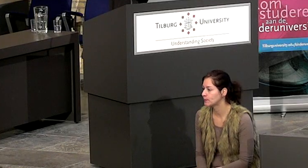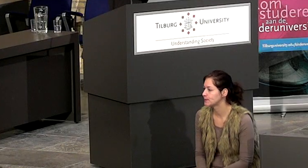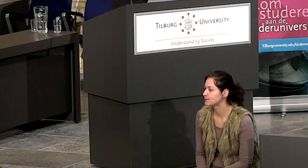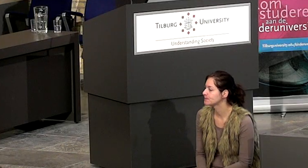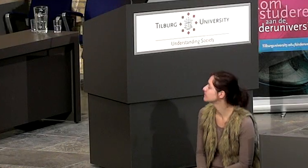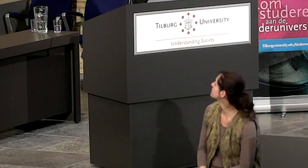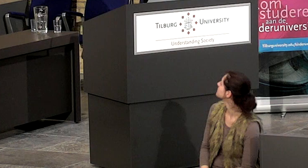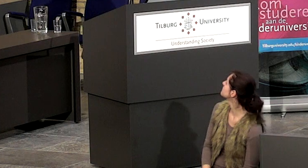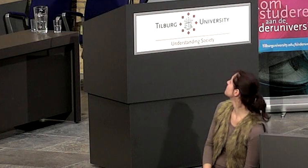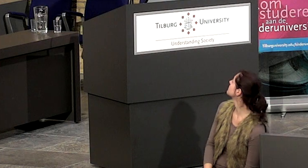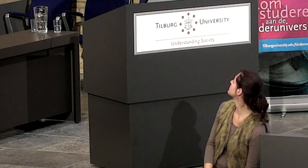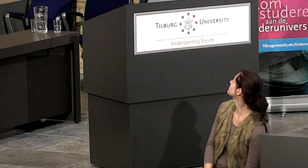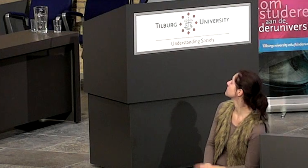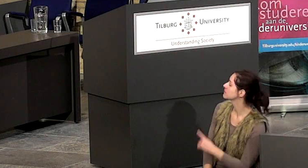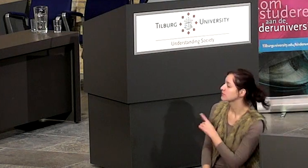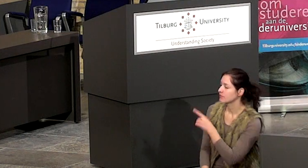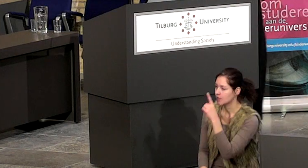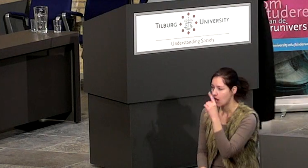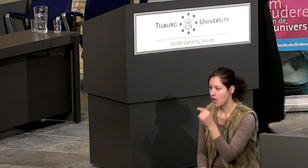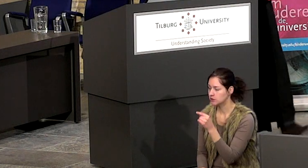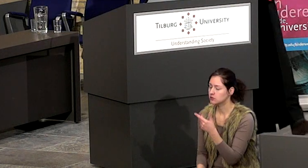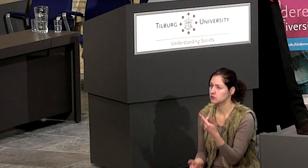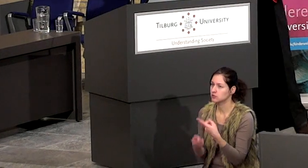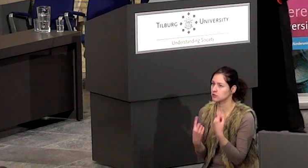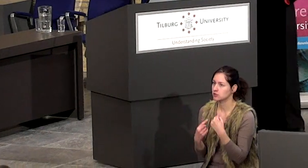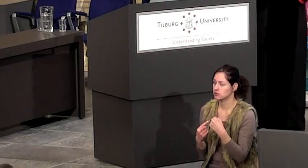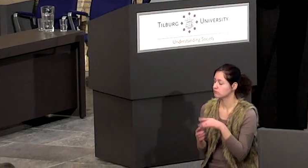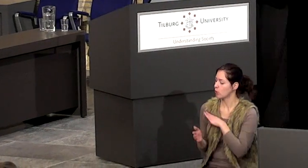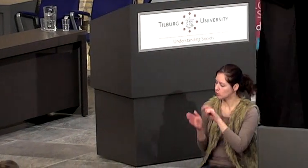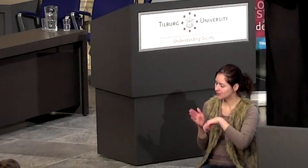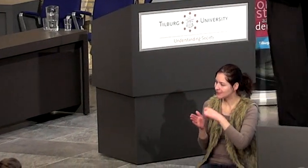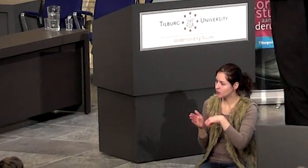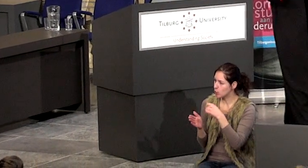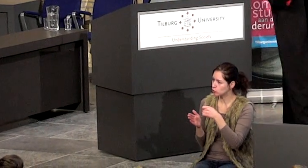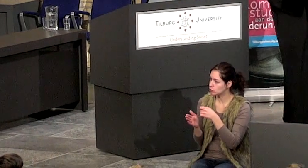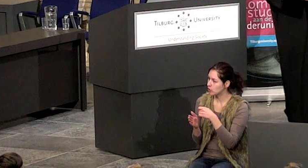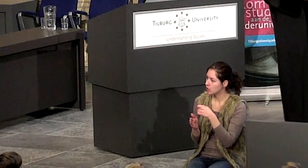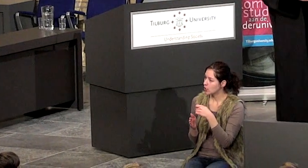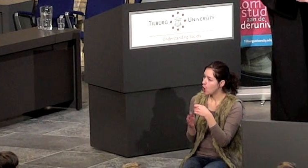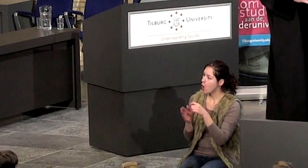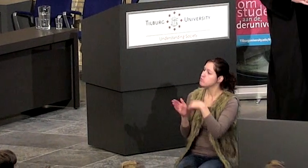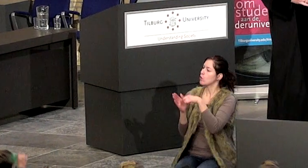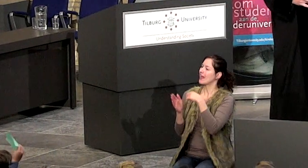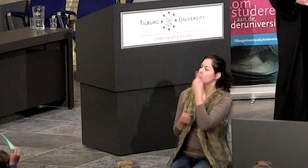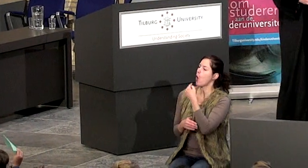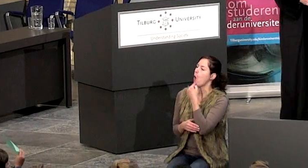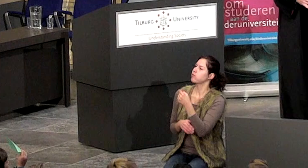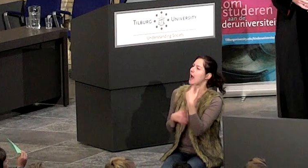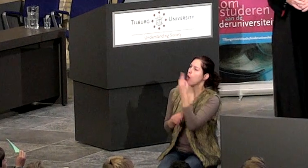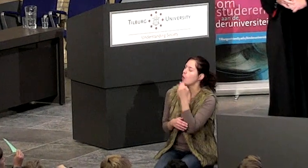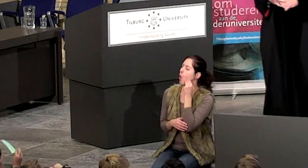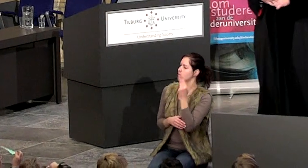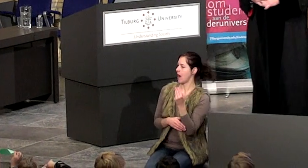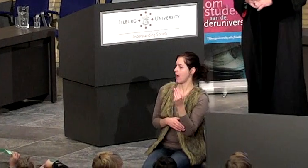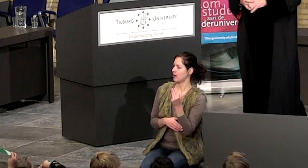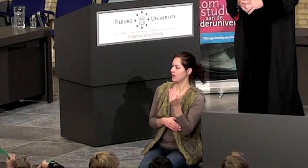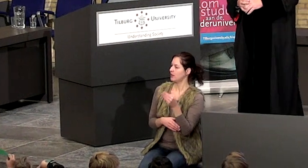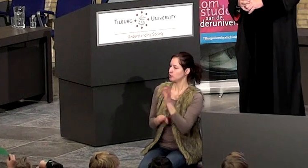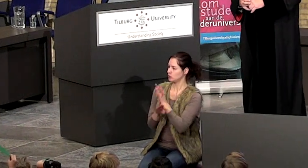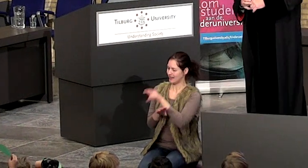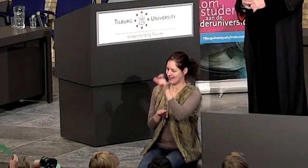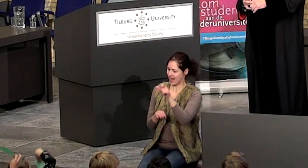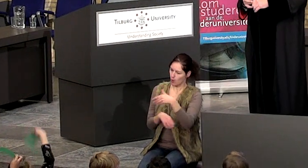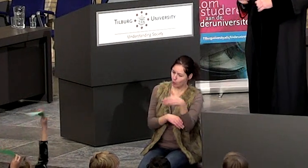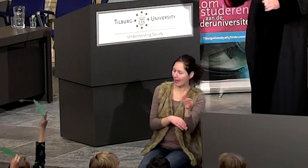En als we nou, en dat project doen we al serieus, als we het project opa of oma voor de klas doen. Dat de leraren die met pensioen zijn